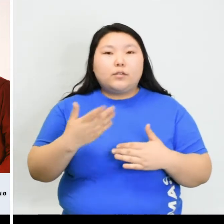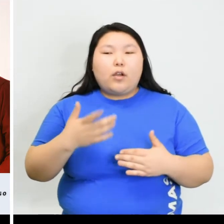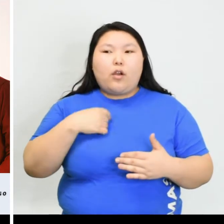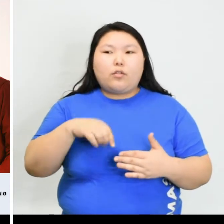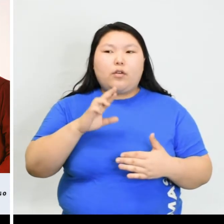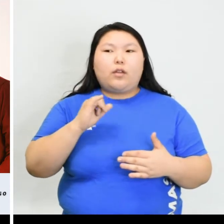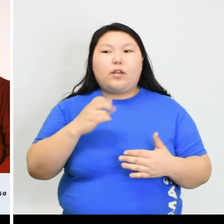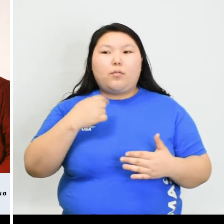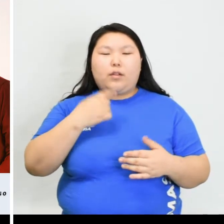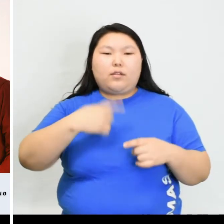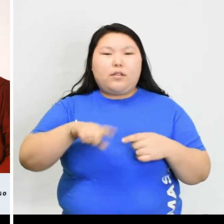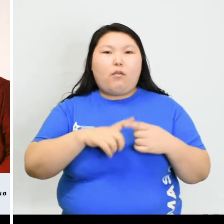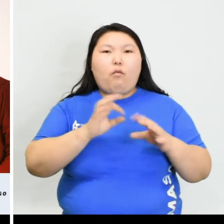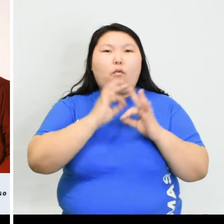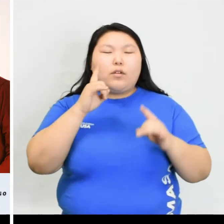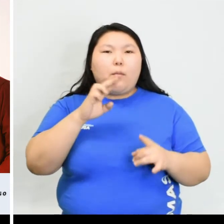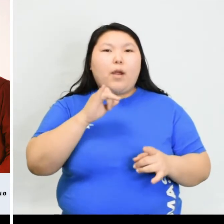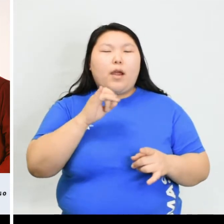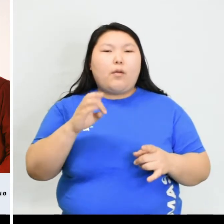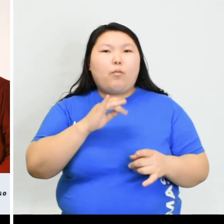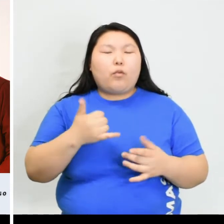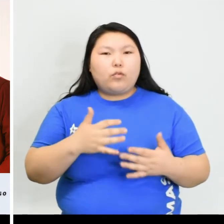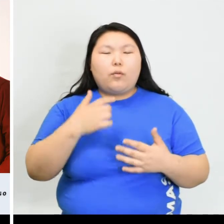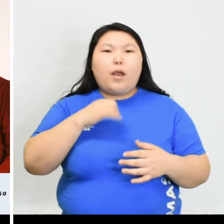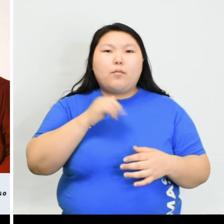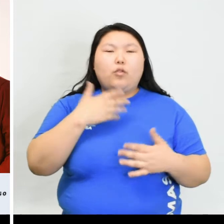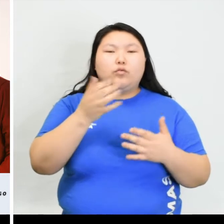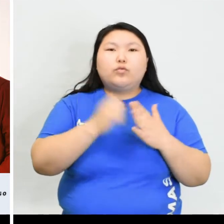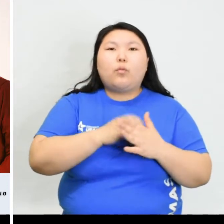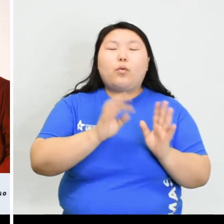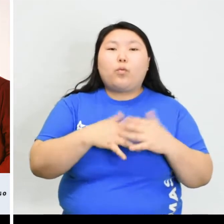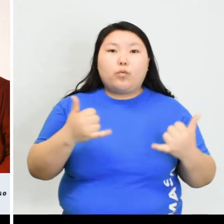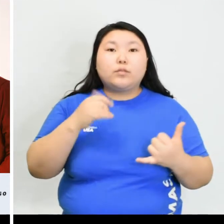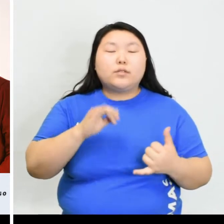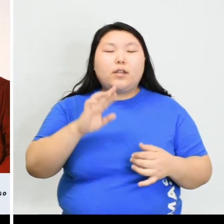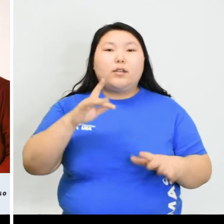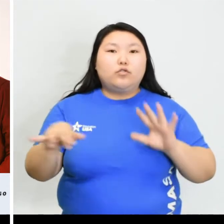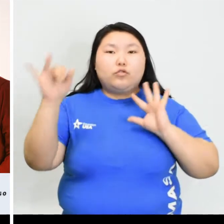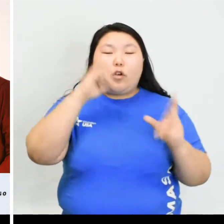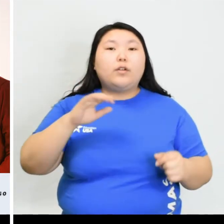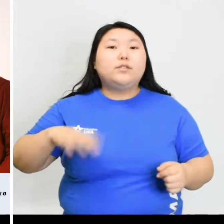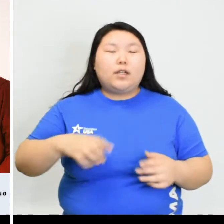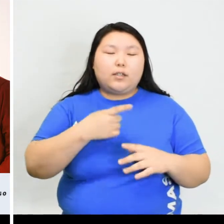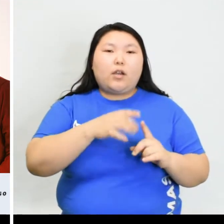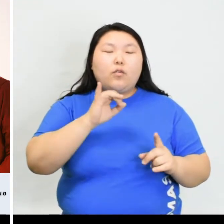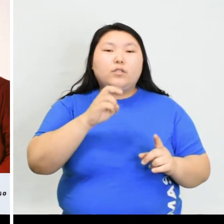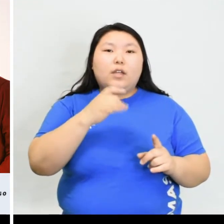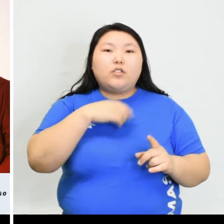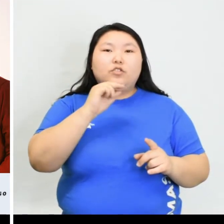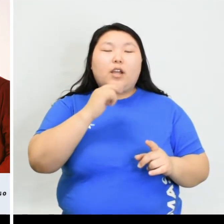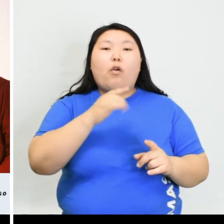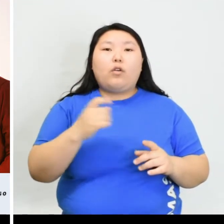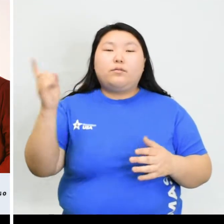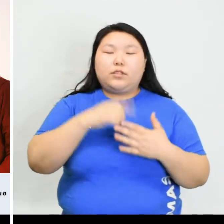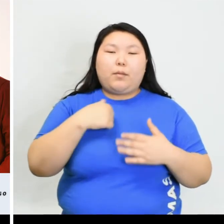юу? Тэгсэн чинь одоо яана одоо би дахиж өөр нэг програмын болоод аппликейшн өгөх хэрэгтэй болов гэсэн чинь яг 7 хоногийн дараа тэр University